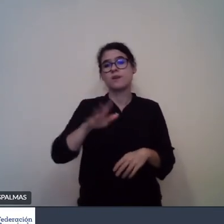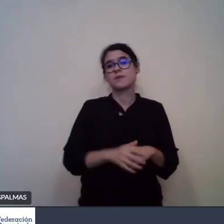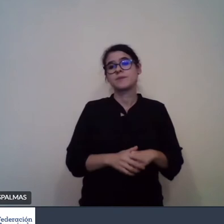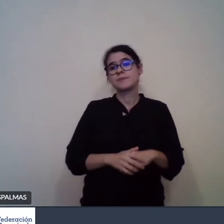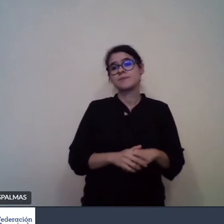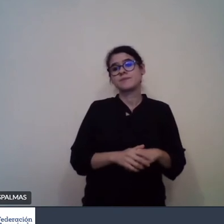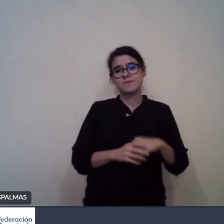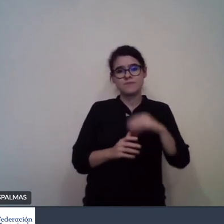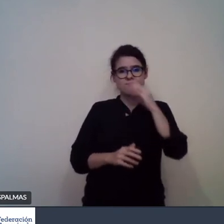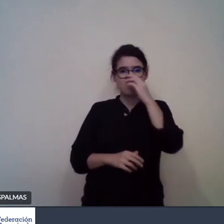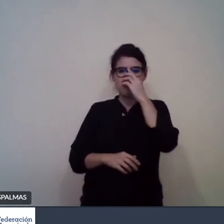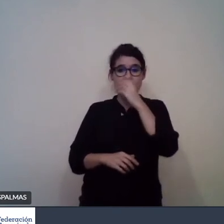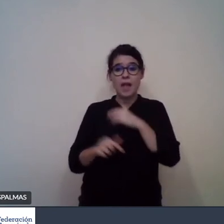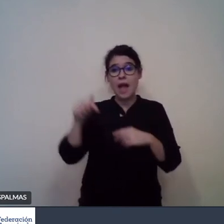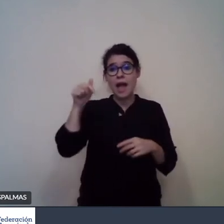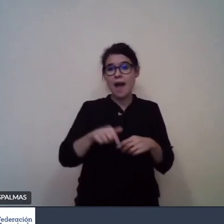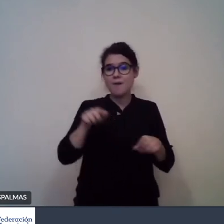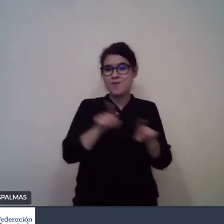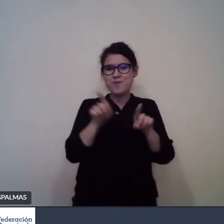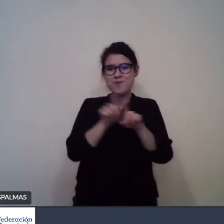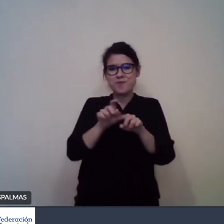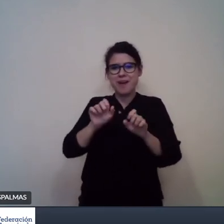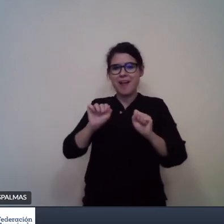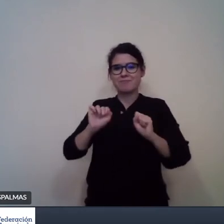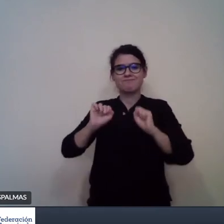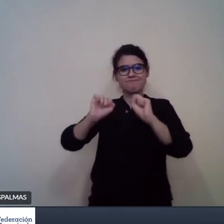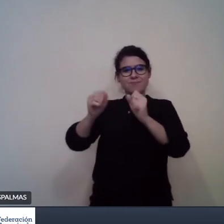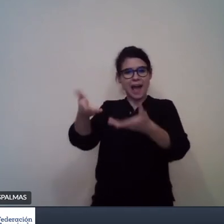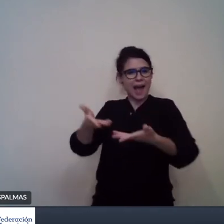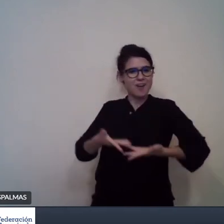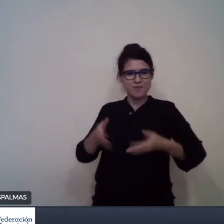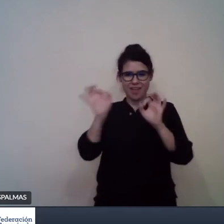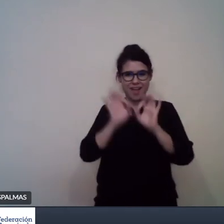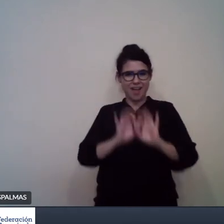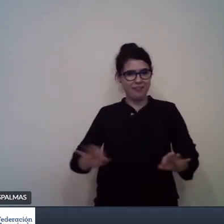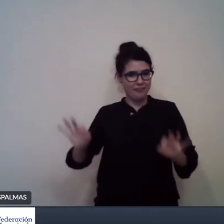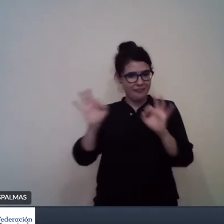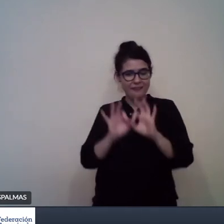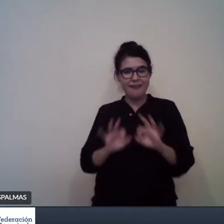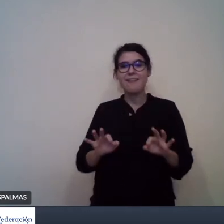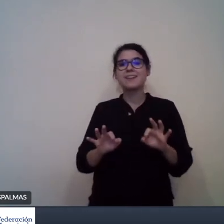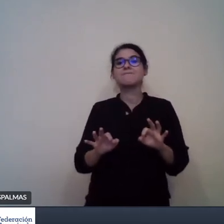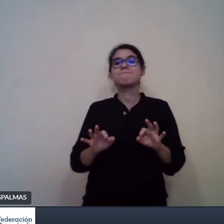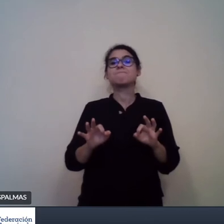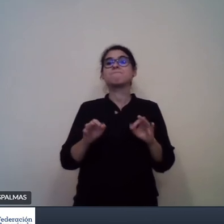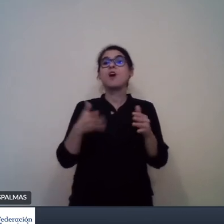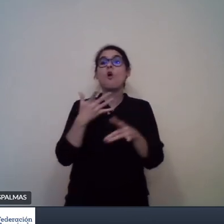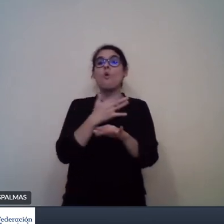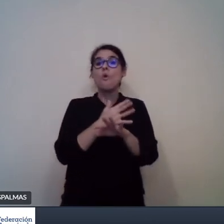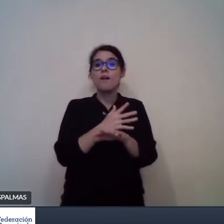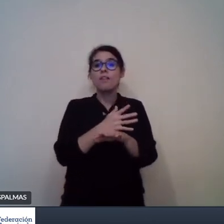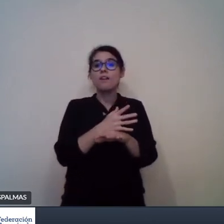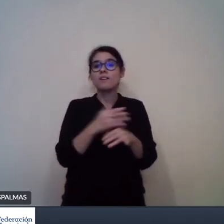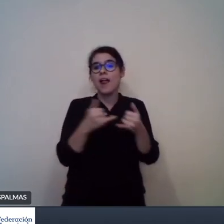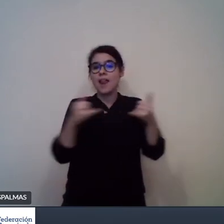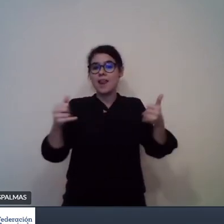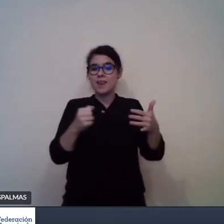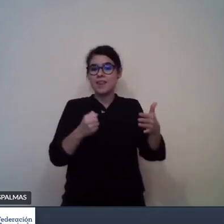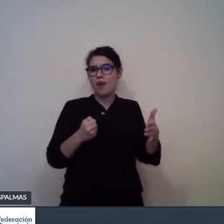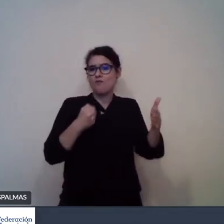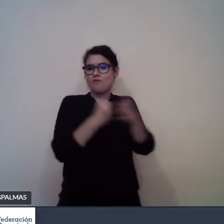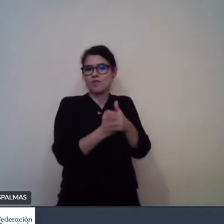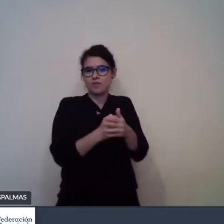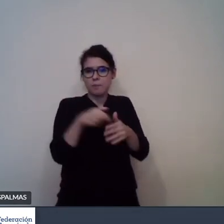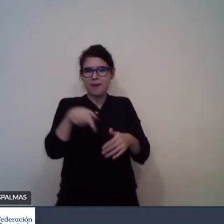Fijaros que abajo está para impedir la ayuda de Luke Sigma, el jugador pegado a la línea de fondo y la esquina, fijaros que abajo está la esquina.